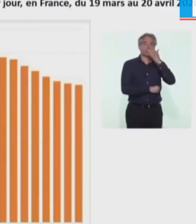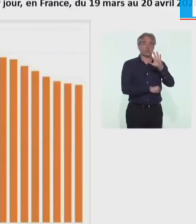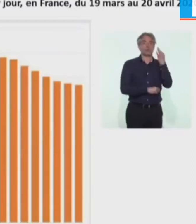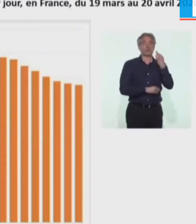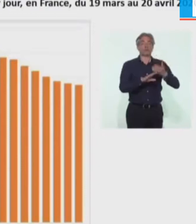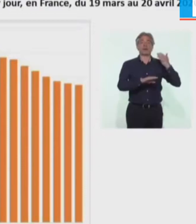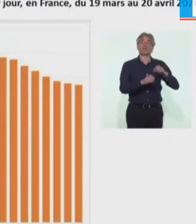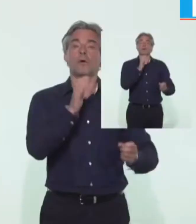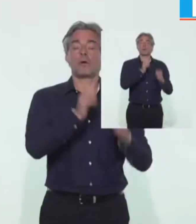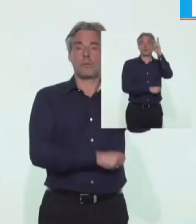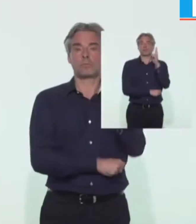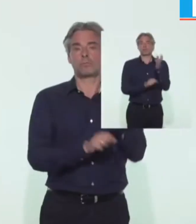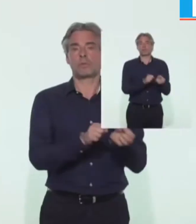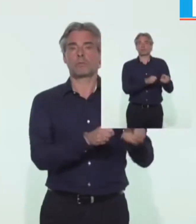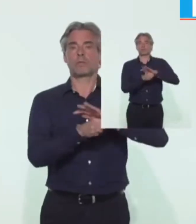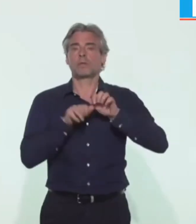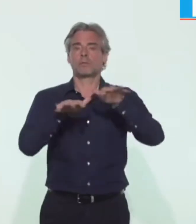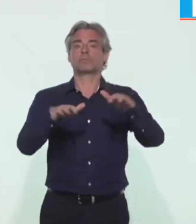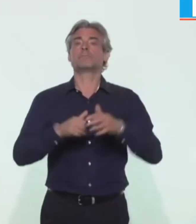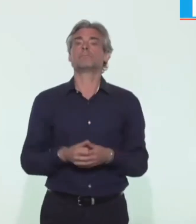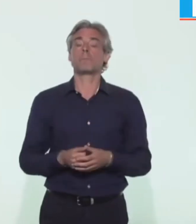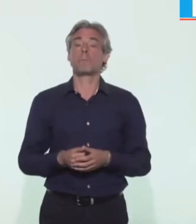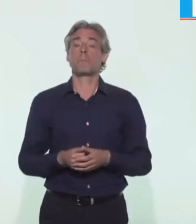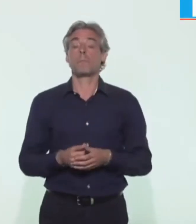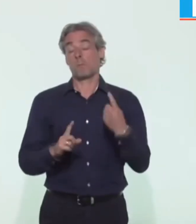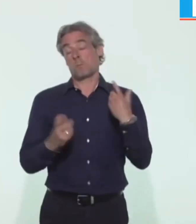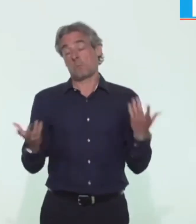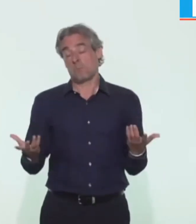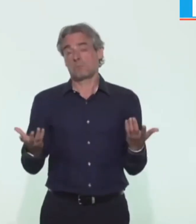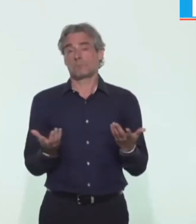France avant l'épidémie. De plus,